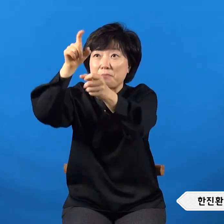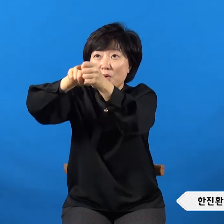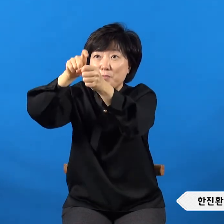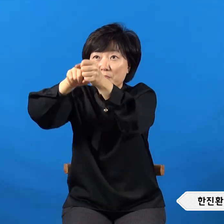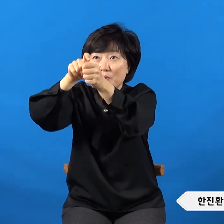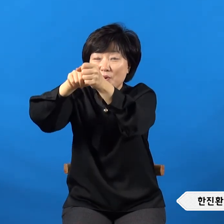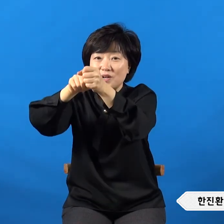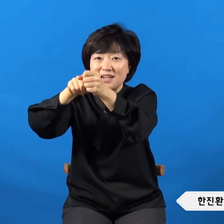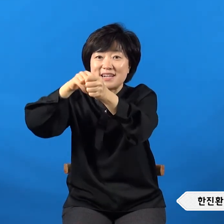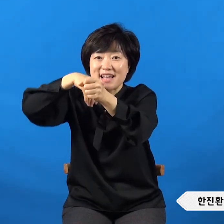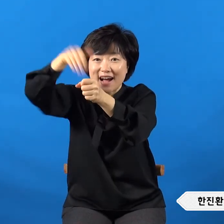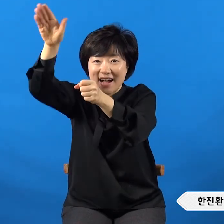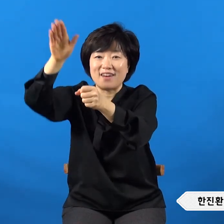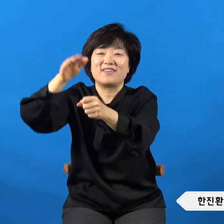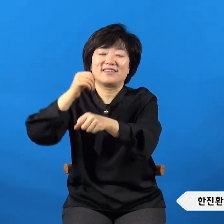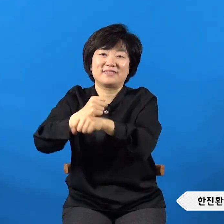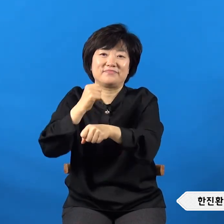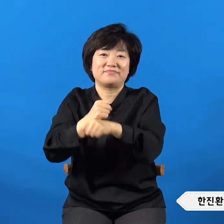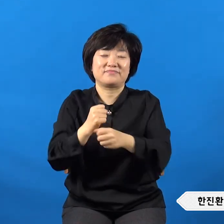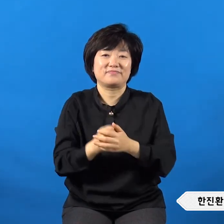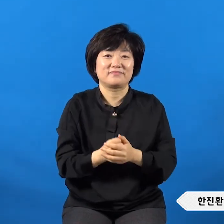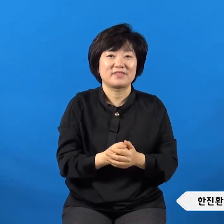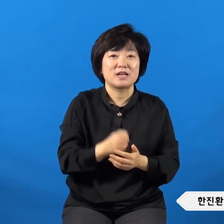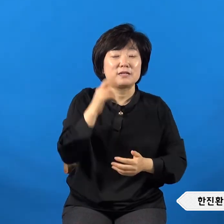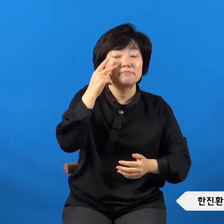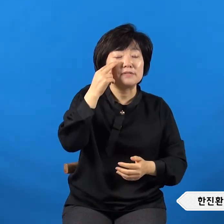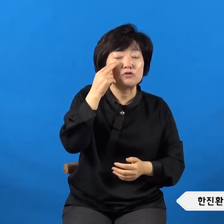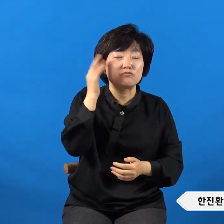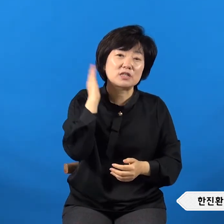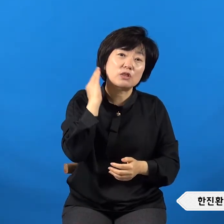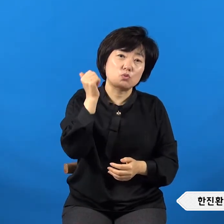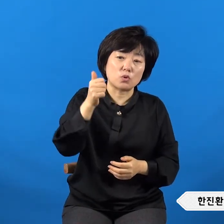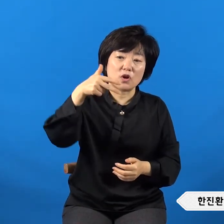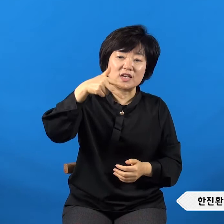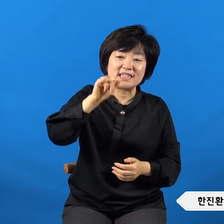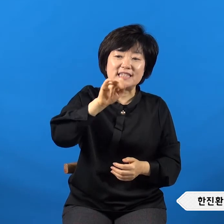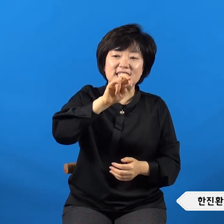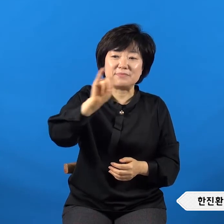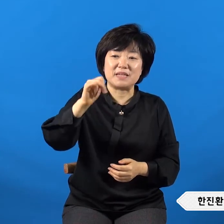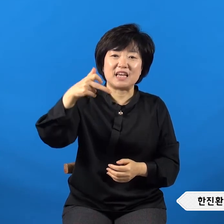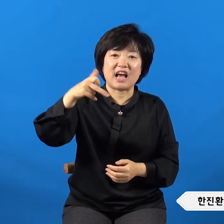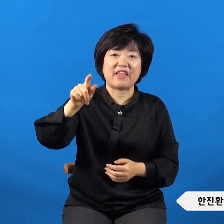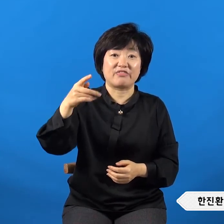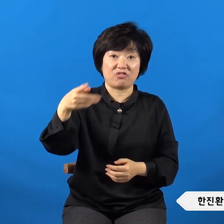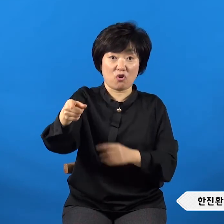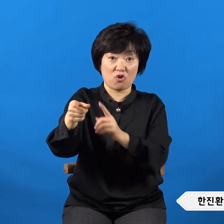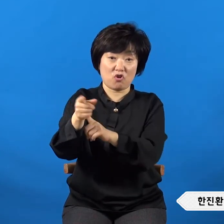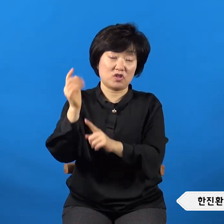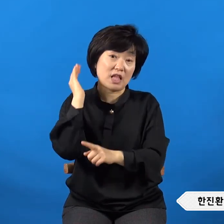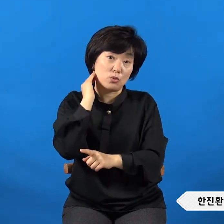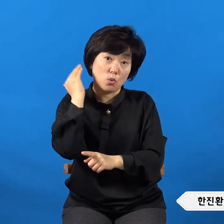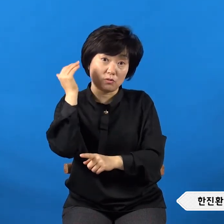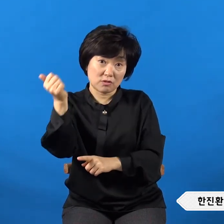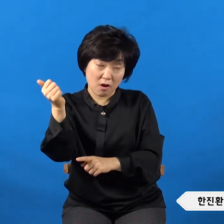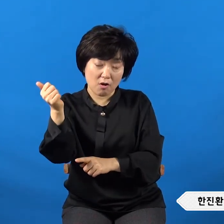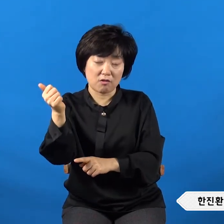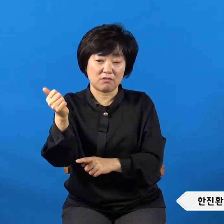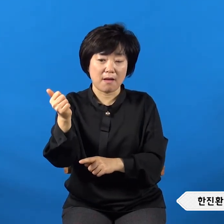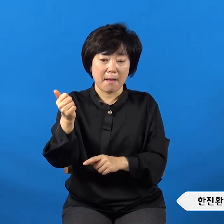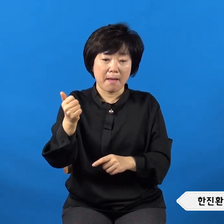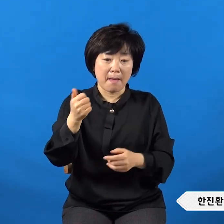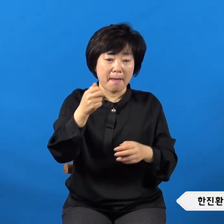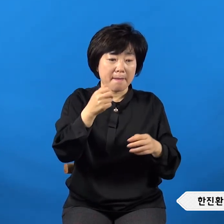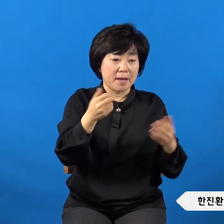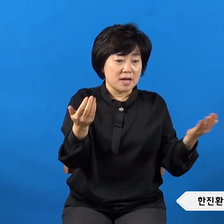됩니다. 미국의 전 대통령 지미 카터는 은퇴하고 나서 더 바빠진 사람입니다.